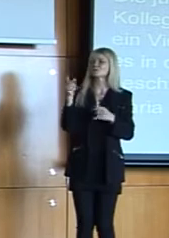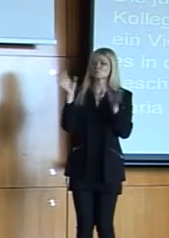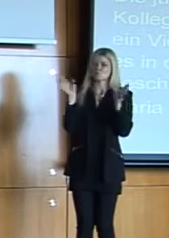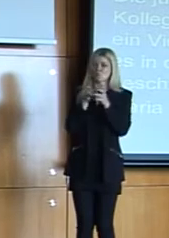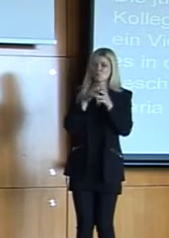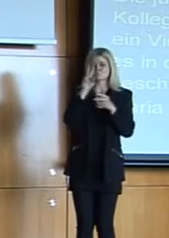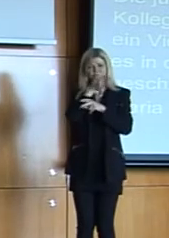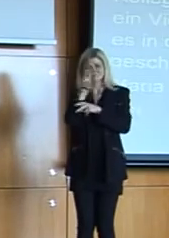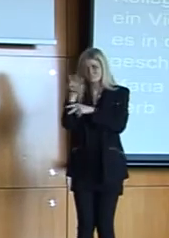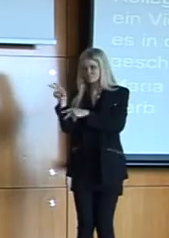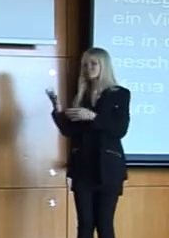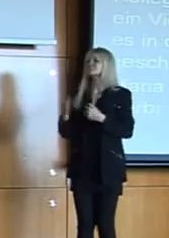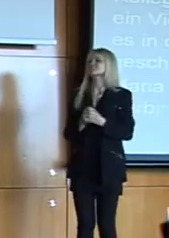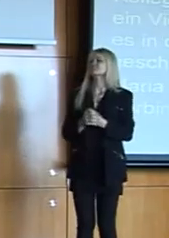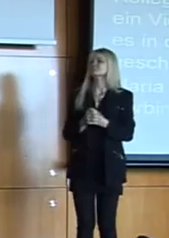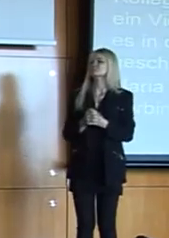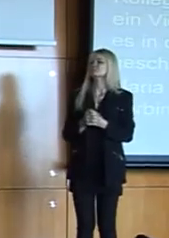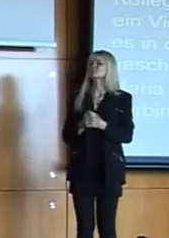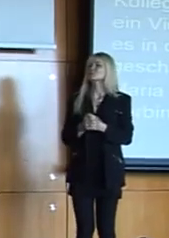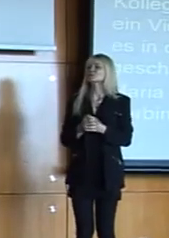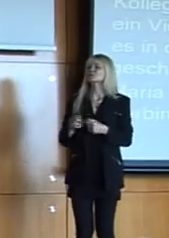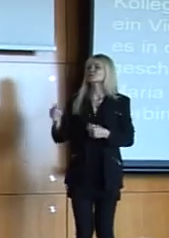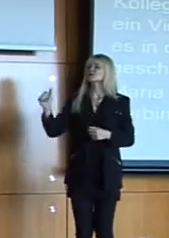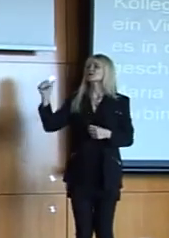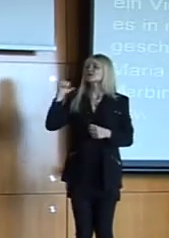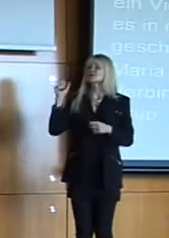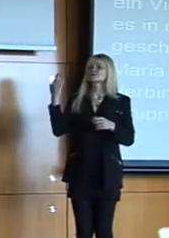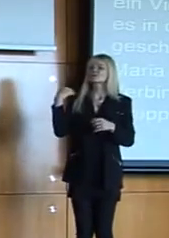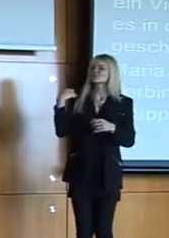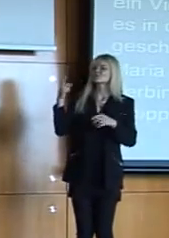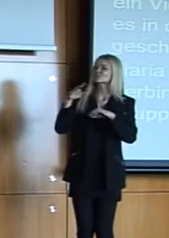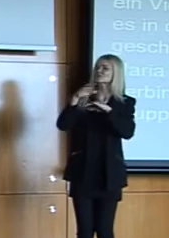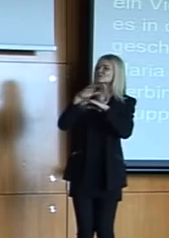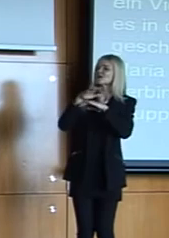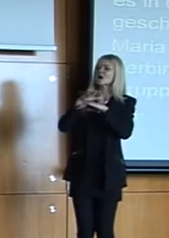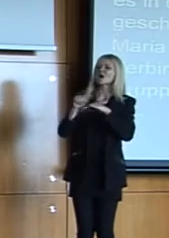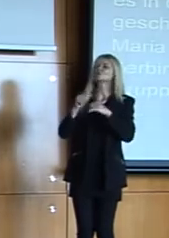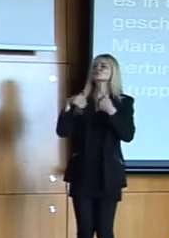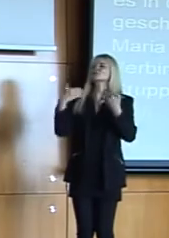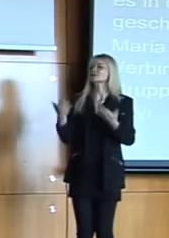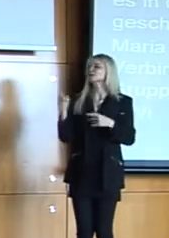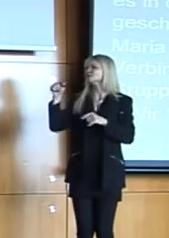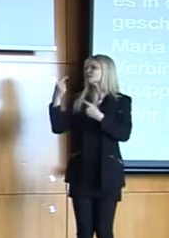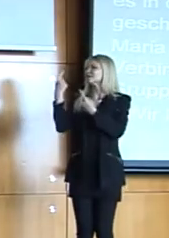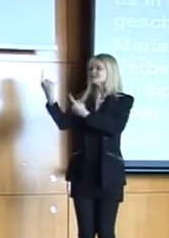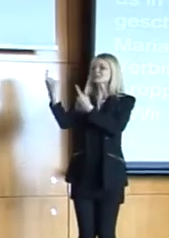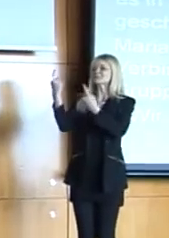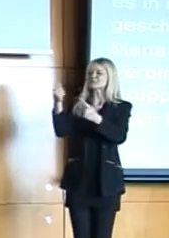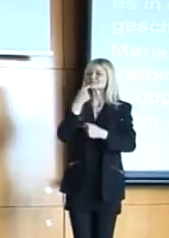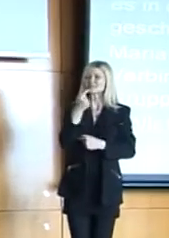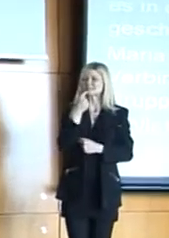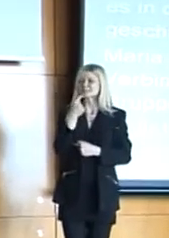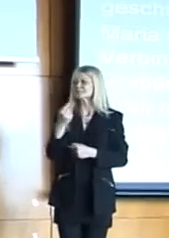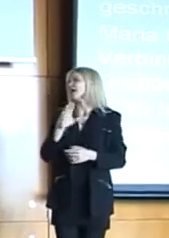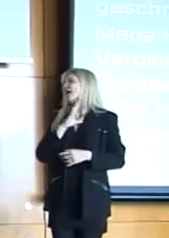Danke. Dankeschön. Ja, wir haben nämlich an sich ausgemacht, dass ihr dann eh alles selber sagt, aber ich möchte euch doch ganz